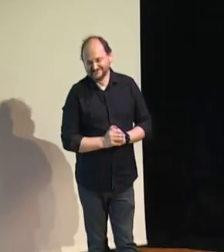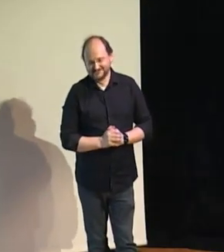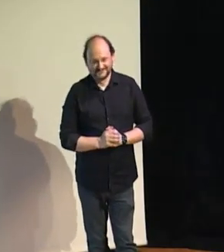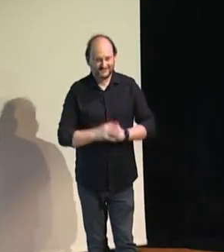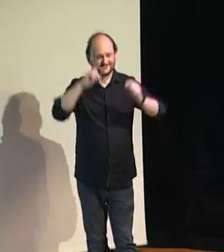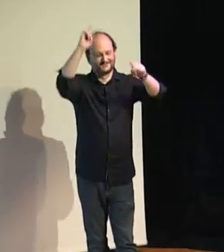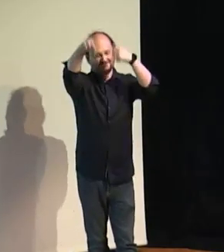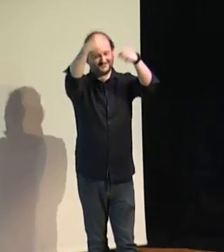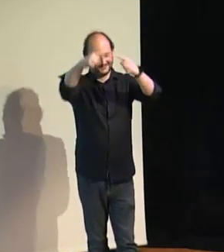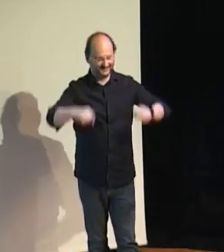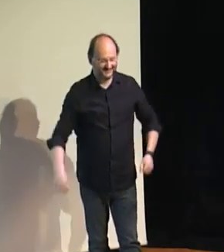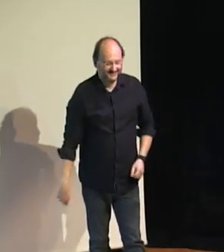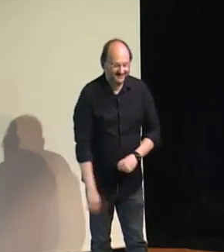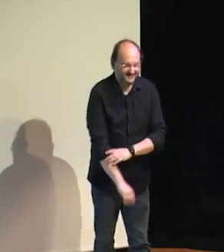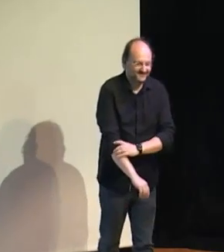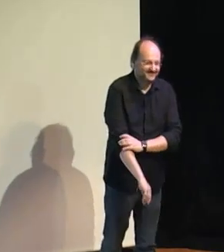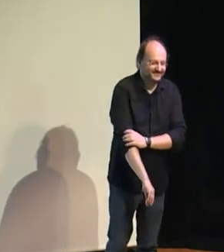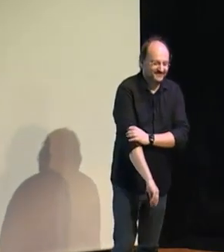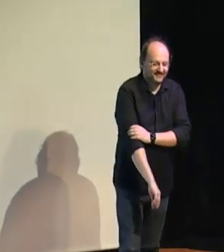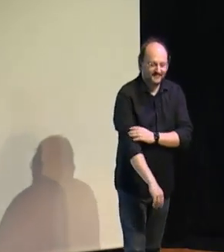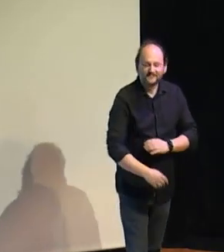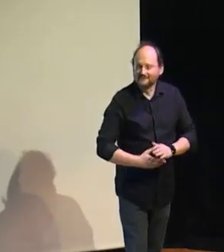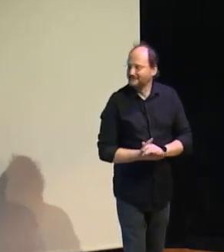visuel. Diapositive suivante.